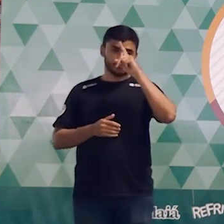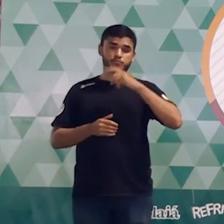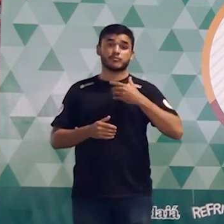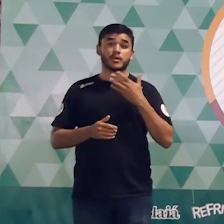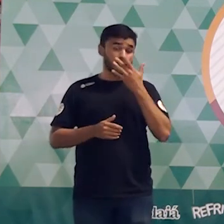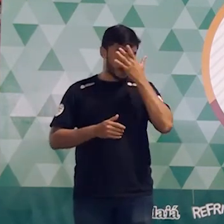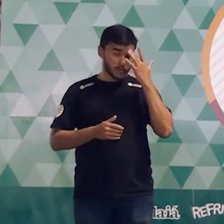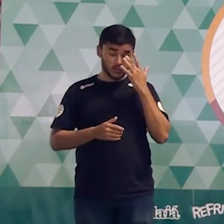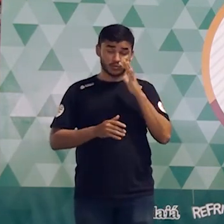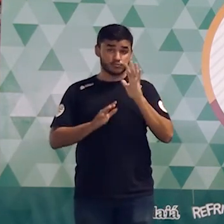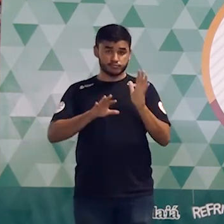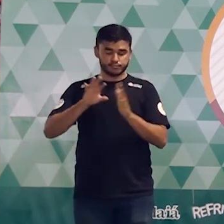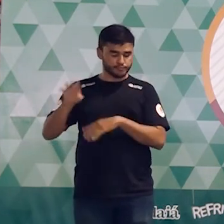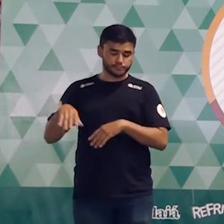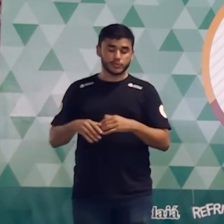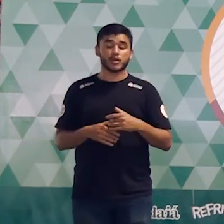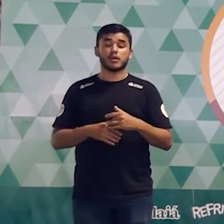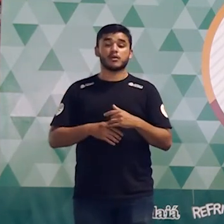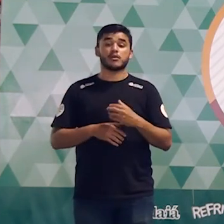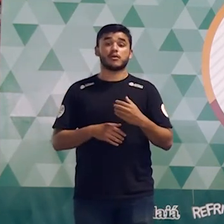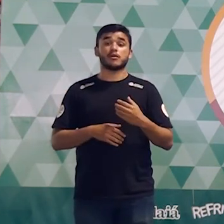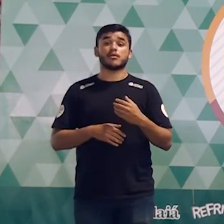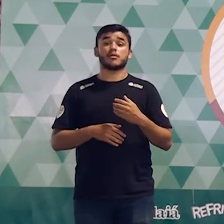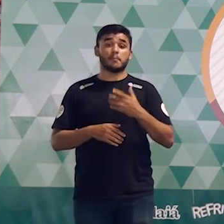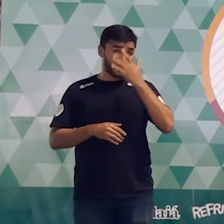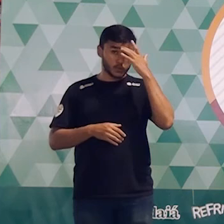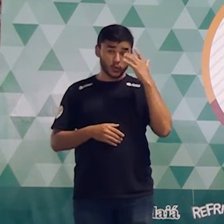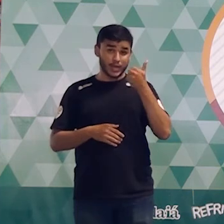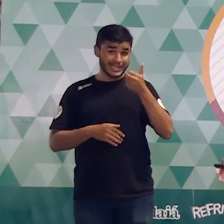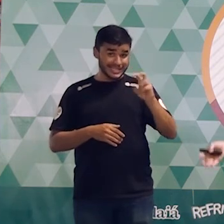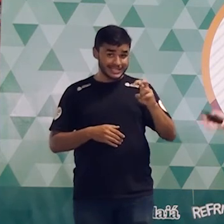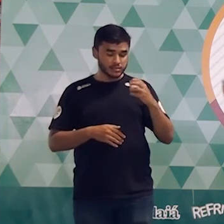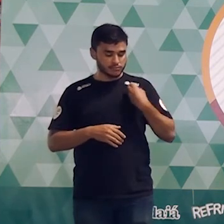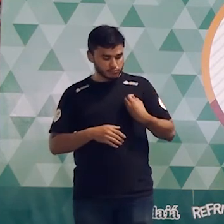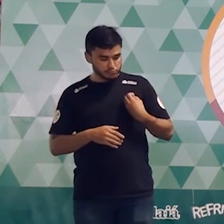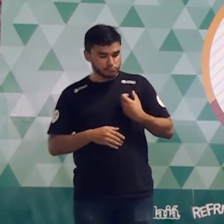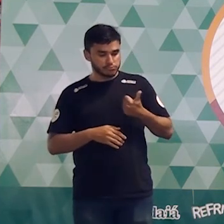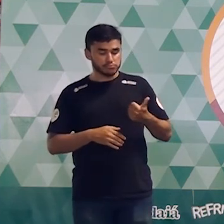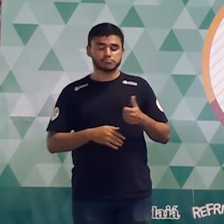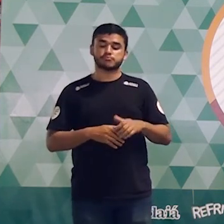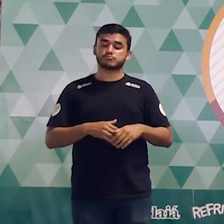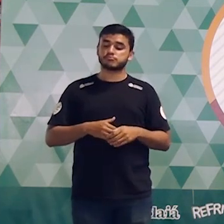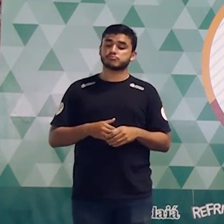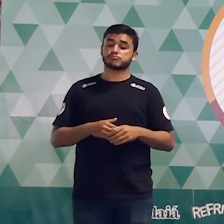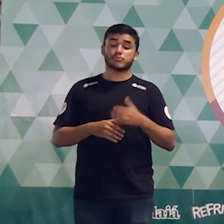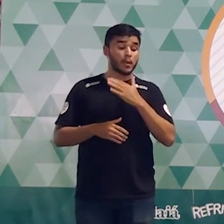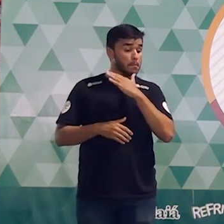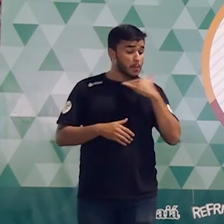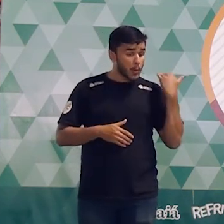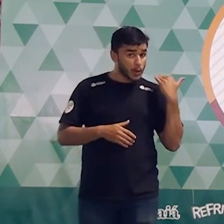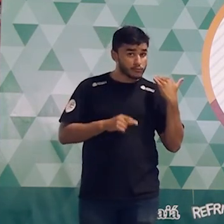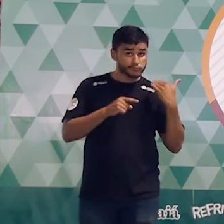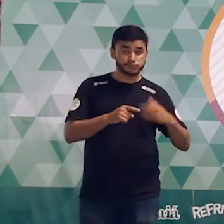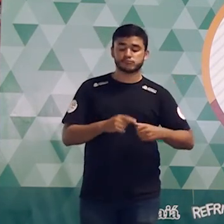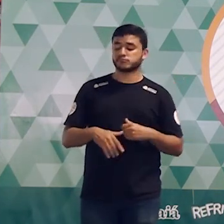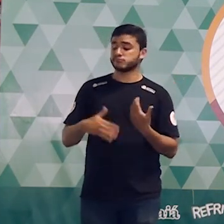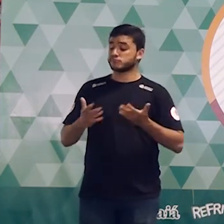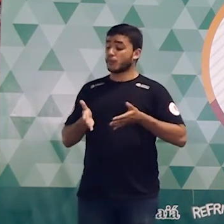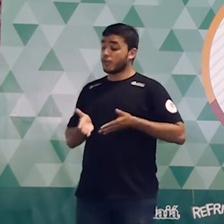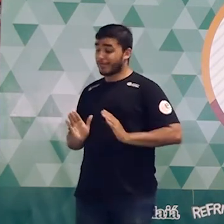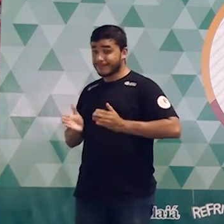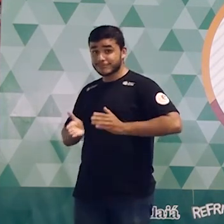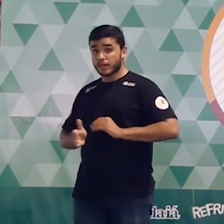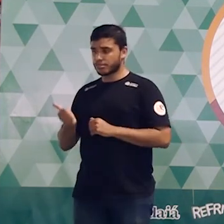né? Eu tinha 15 pessoas no grupo, essas 15 pessoas morreram. Aí nasceram 10 novas pessoas. Só que as 10